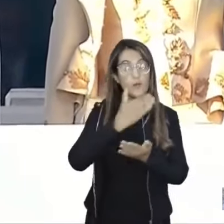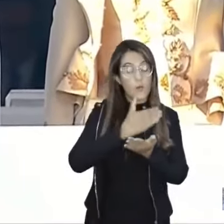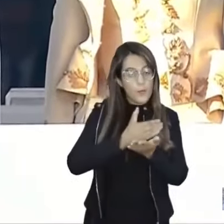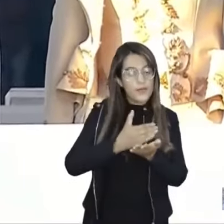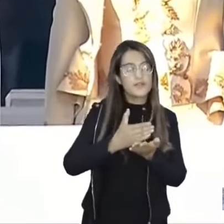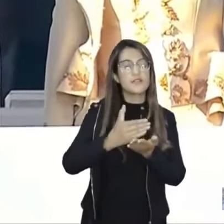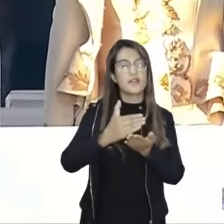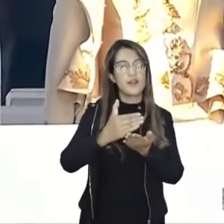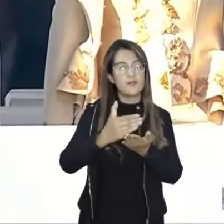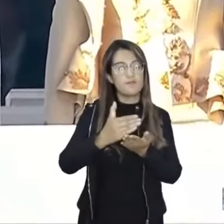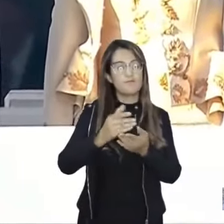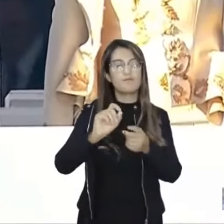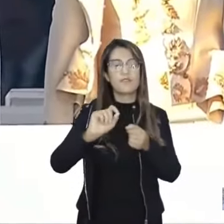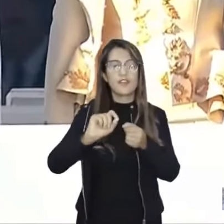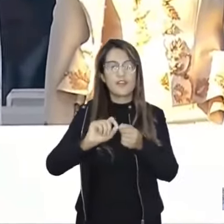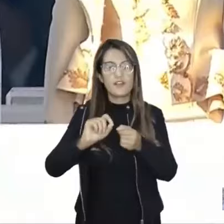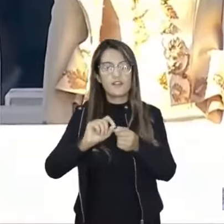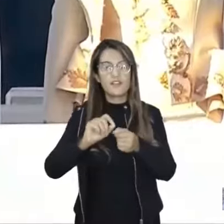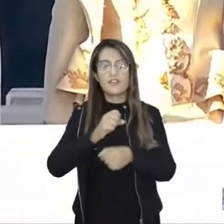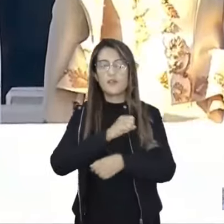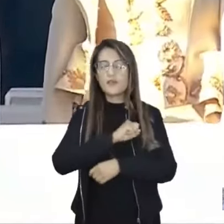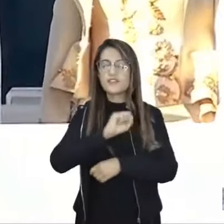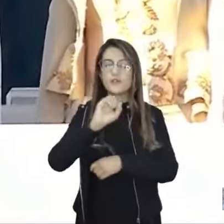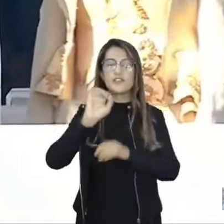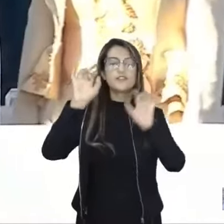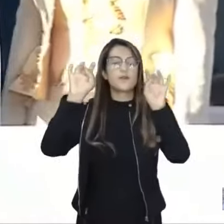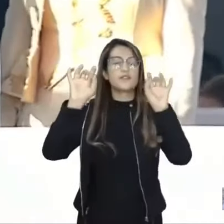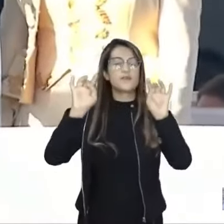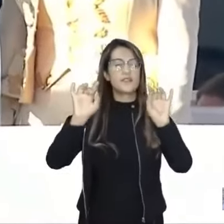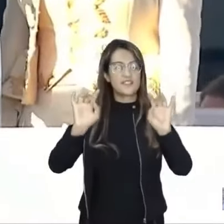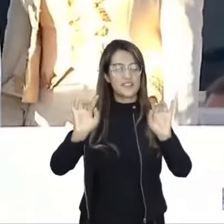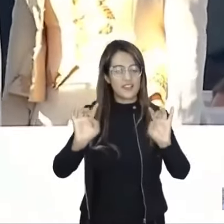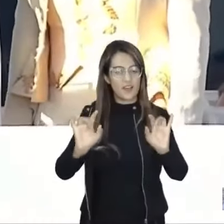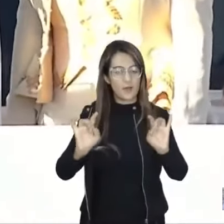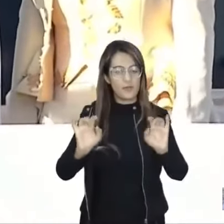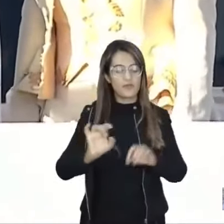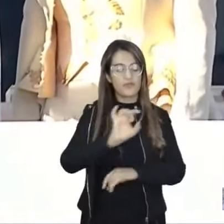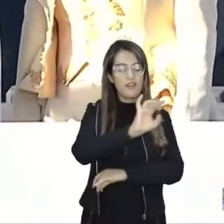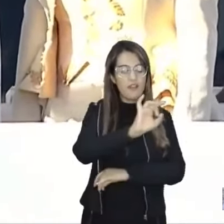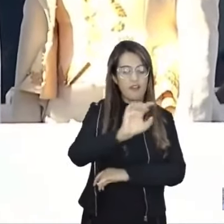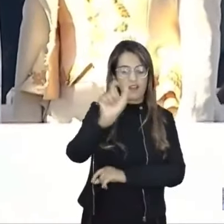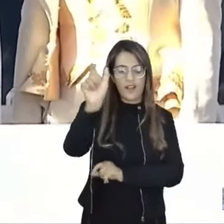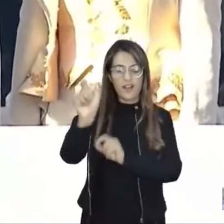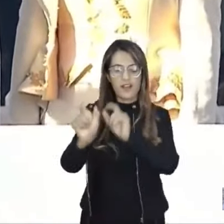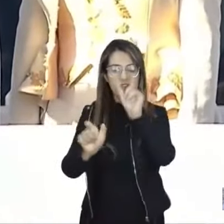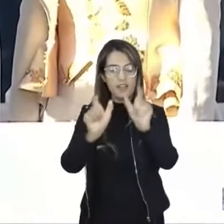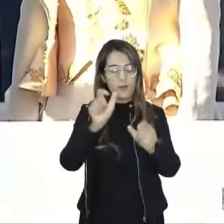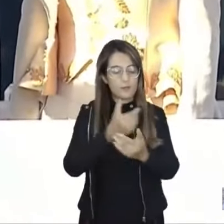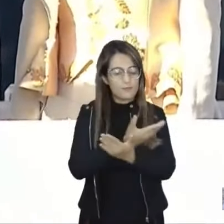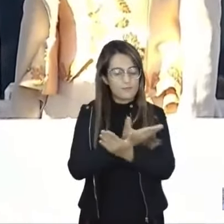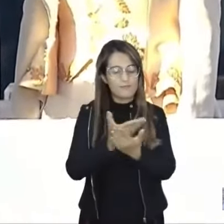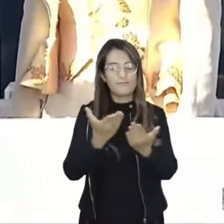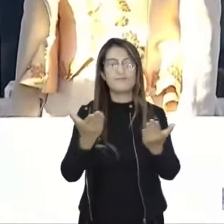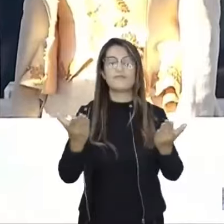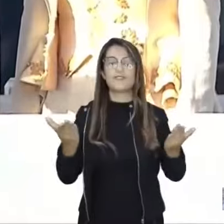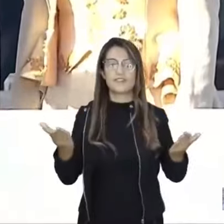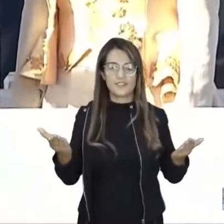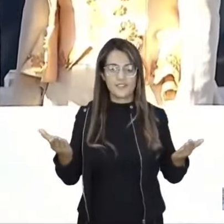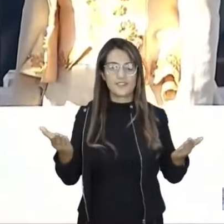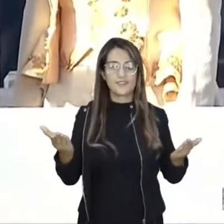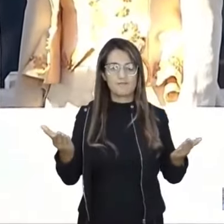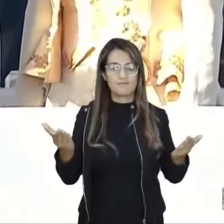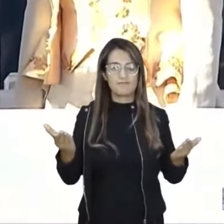fazendo uma saudação especial a cada um e a cada uma de vocês. Uma forma de